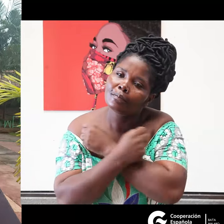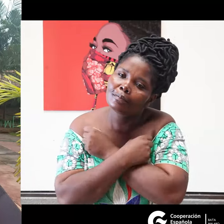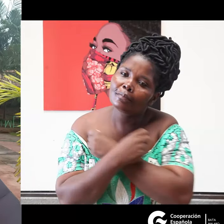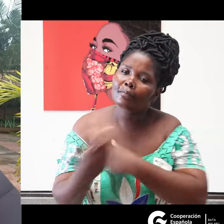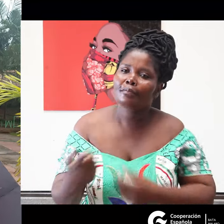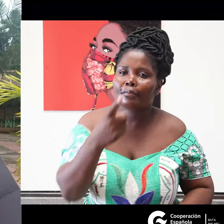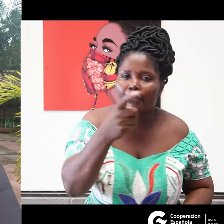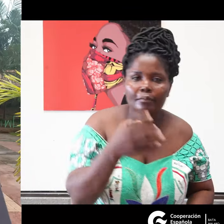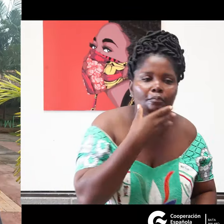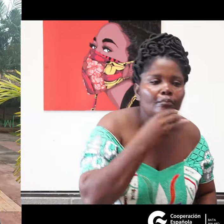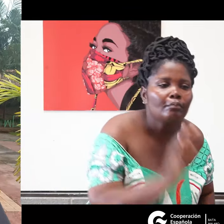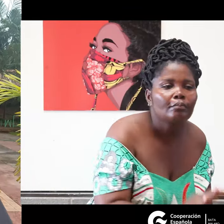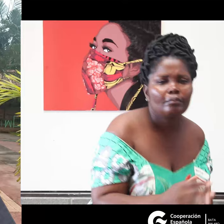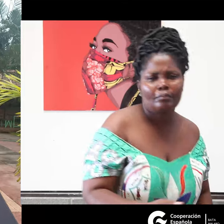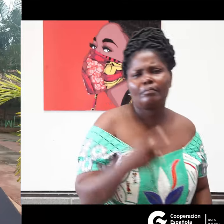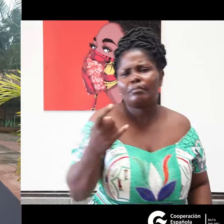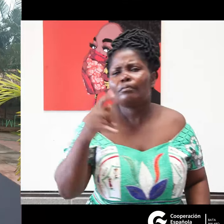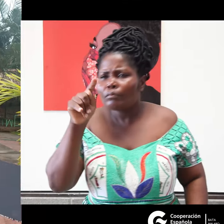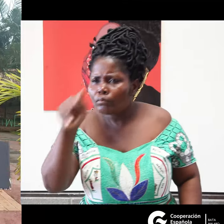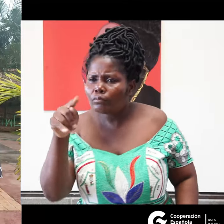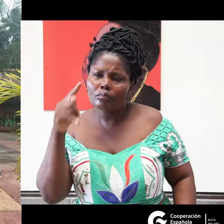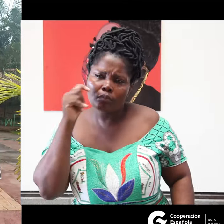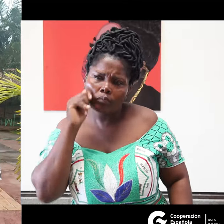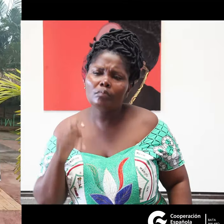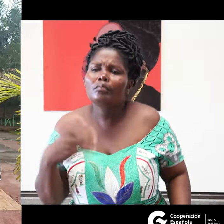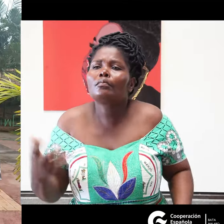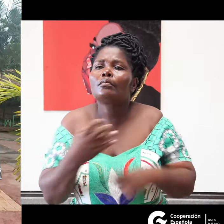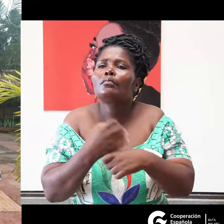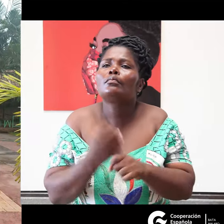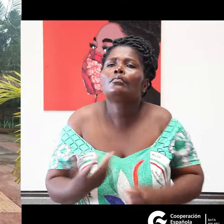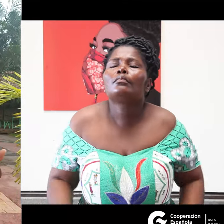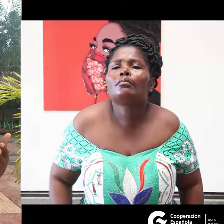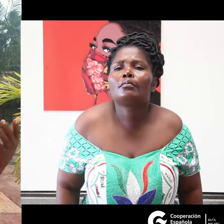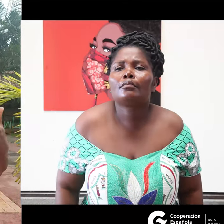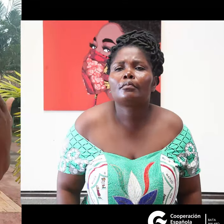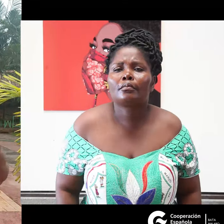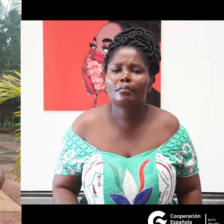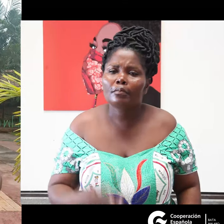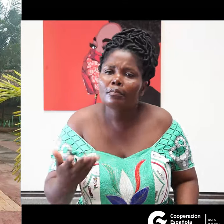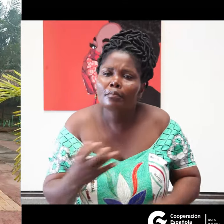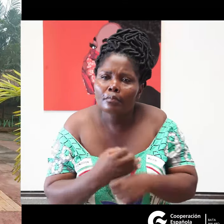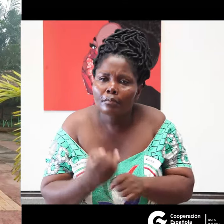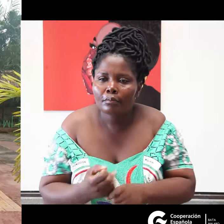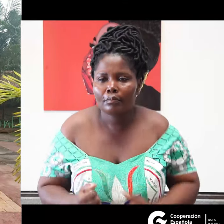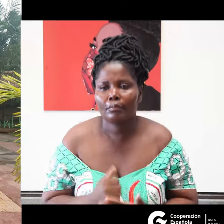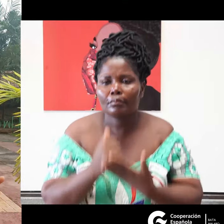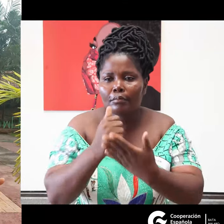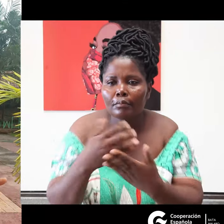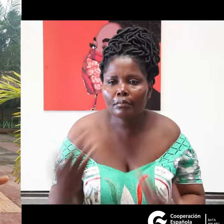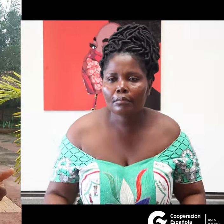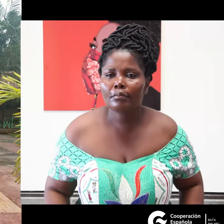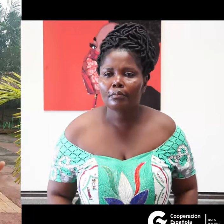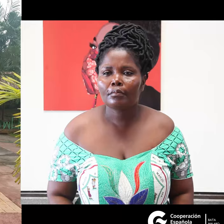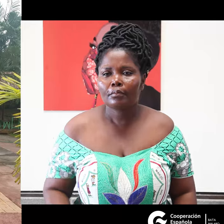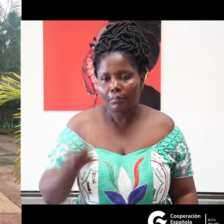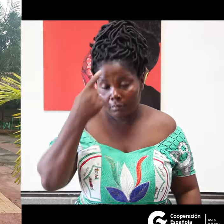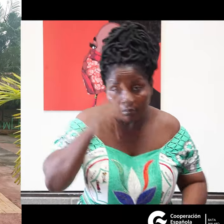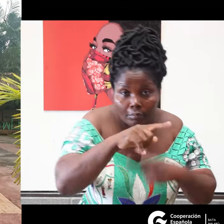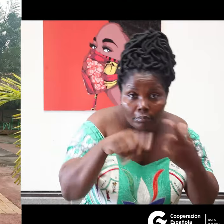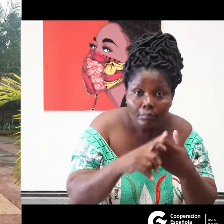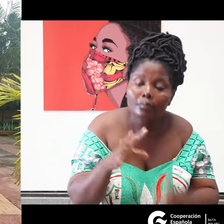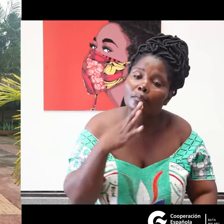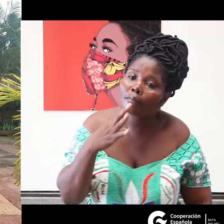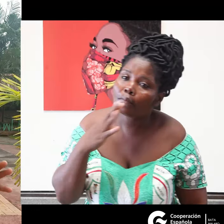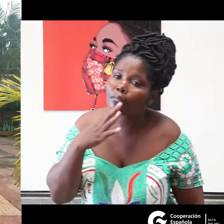tú, querido niño, que no eres Tomás, ¿qué decides? ¿Qué es lo que aportas cuando